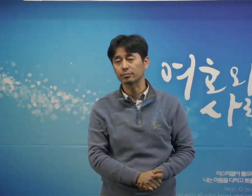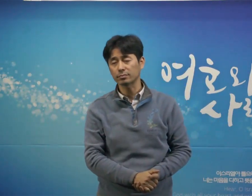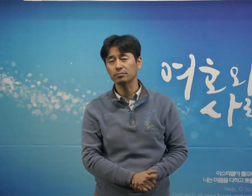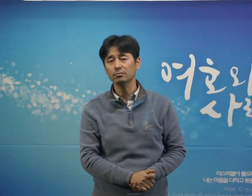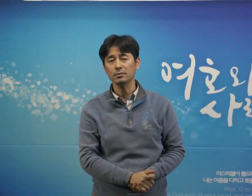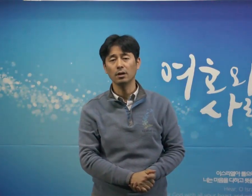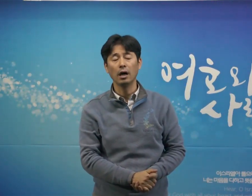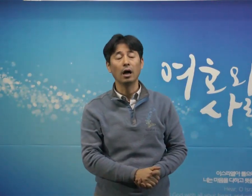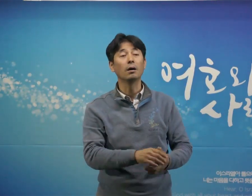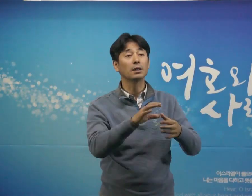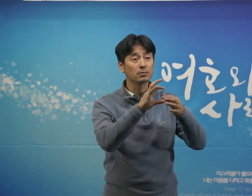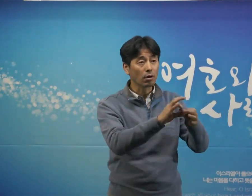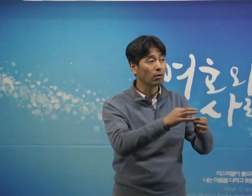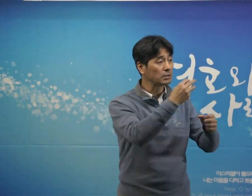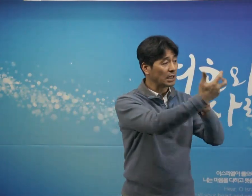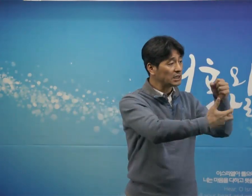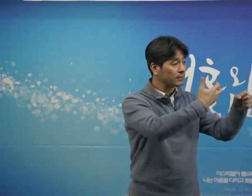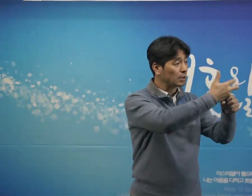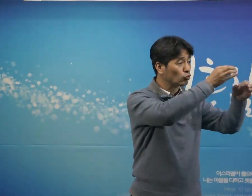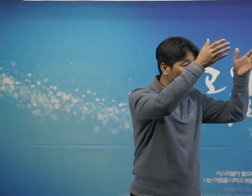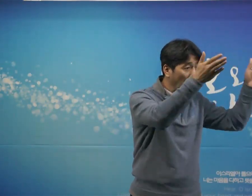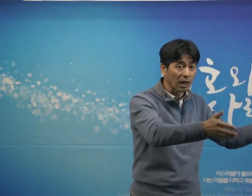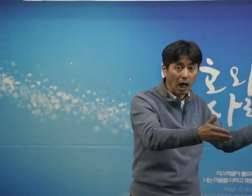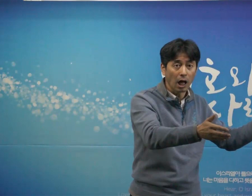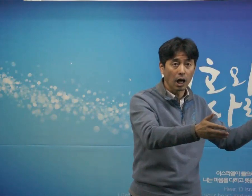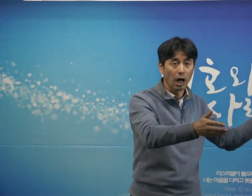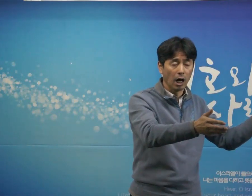바벨론으로 잡혀가게 된 것이죠. 그러면서